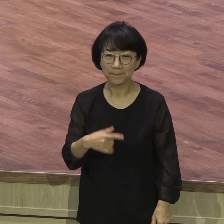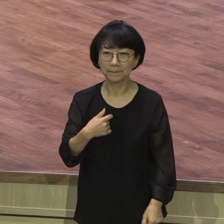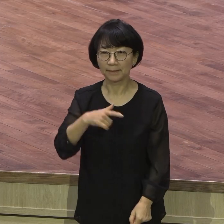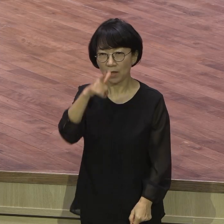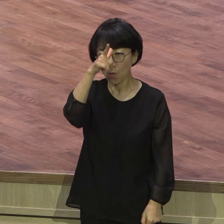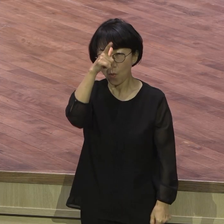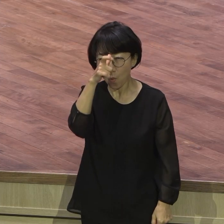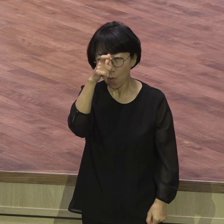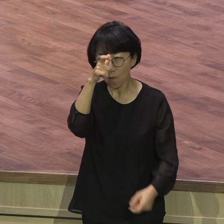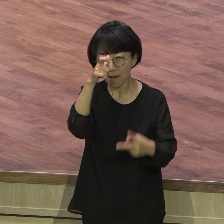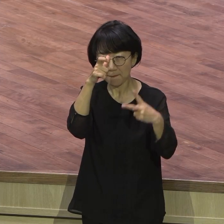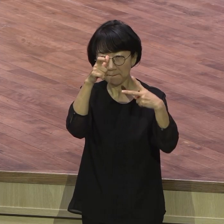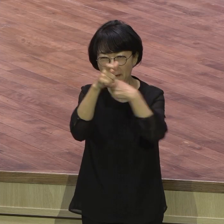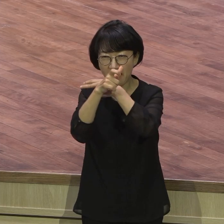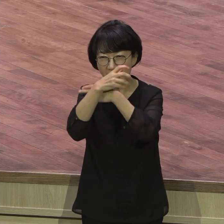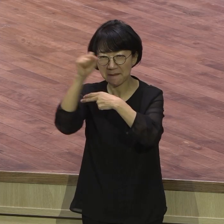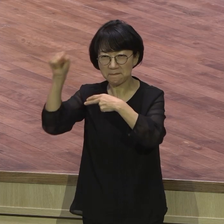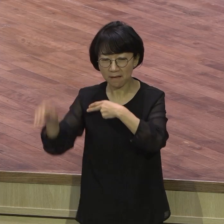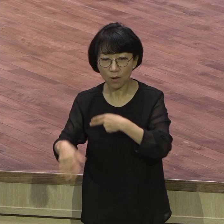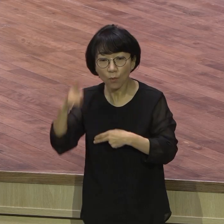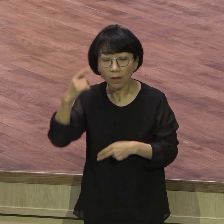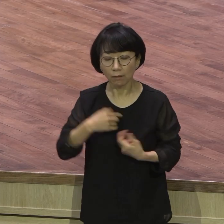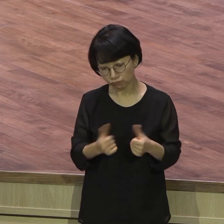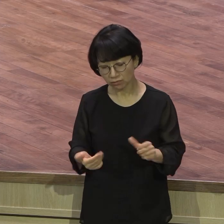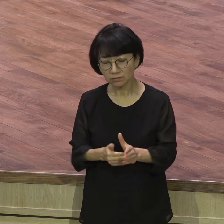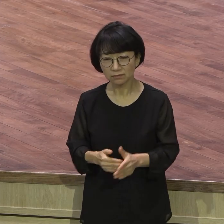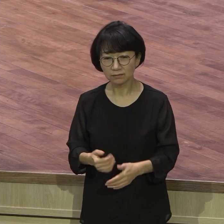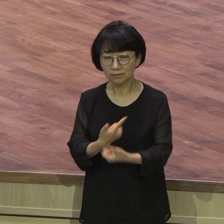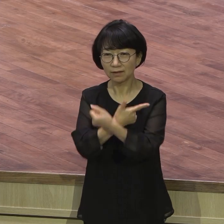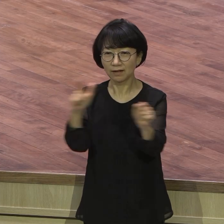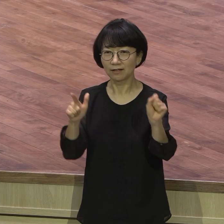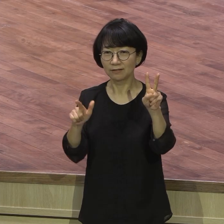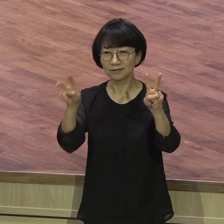죽은 놈이 무슨 주장을 합니까 갈라다 2장 입절인데